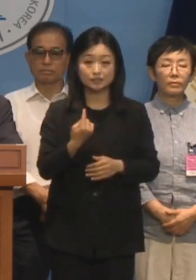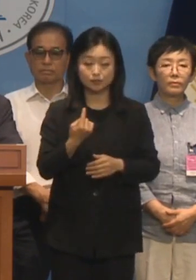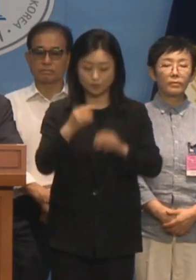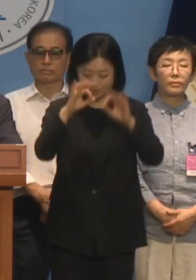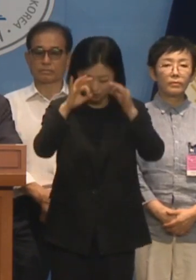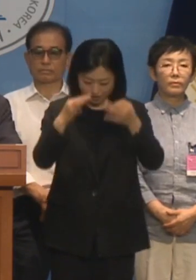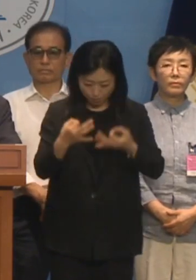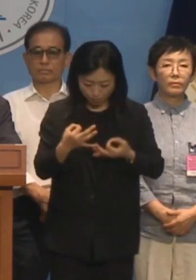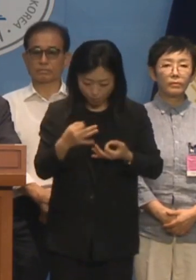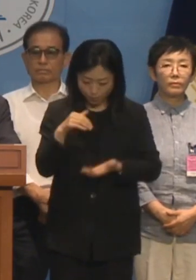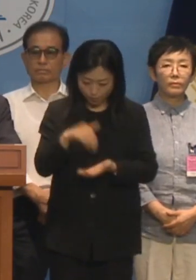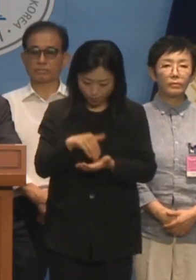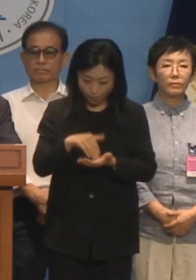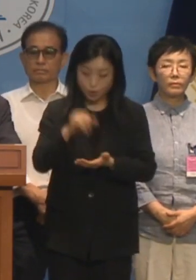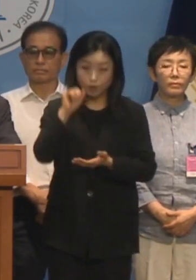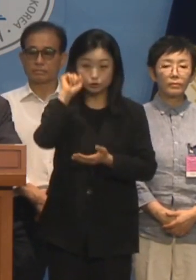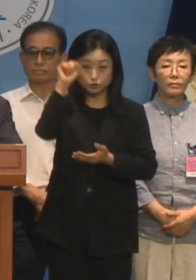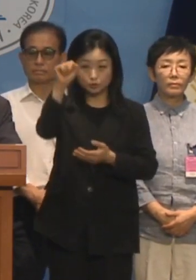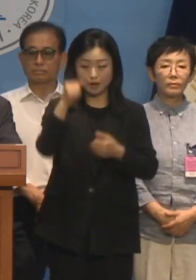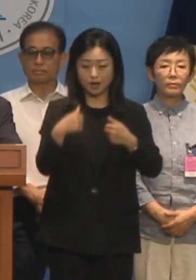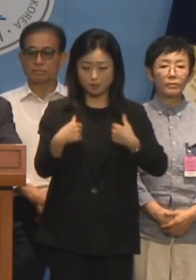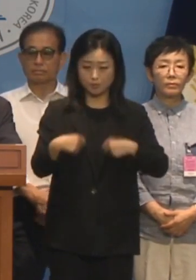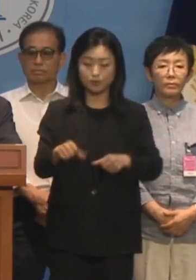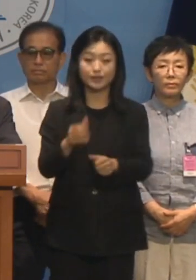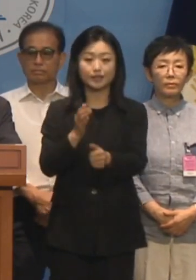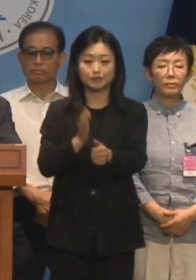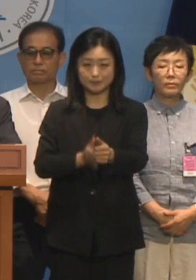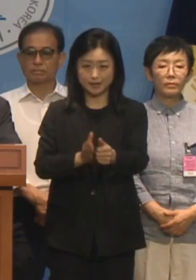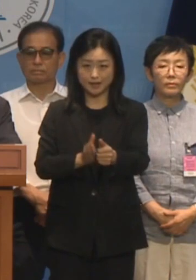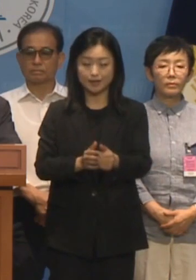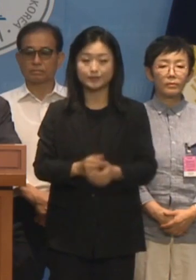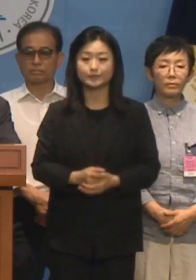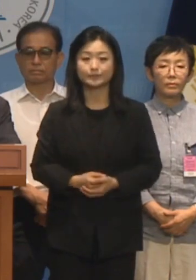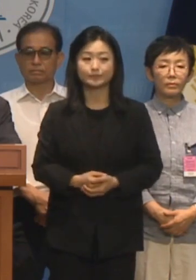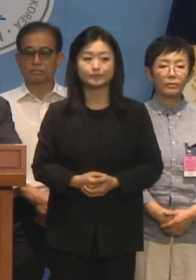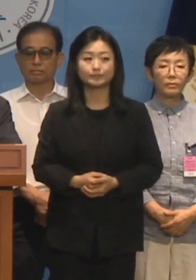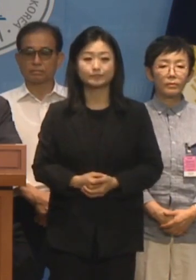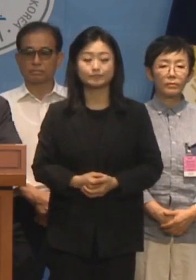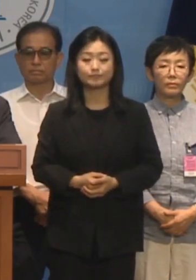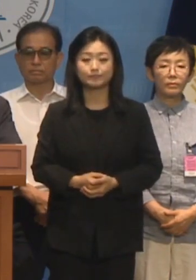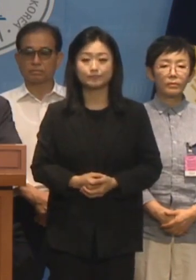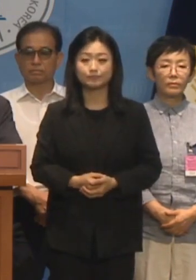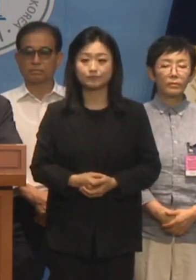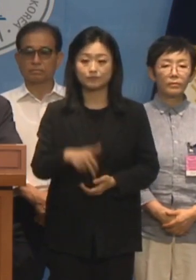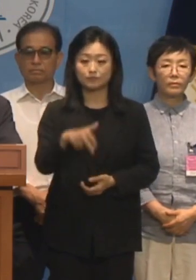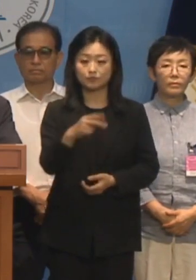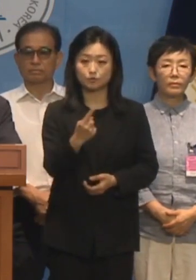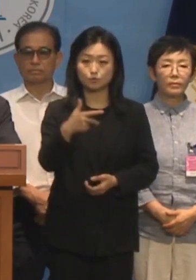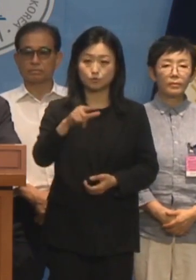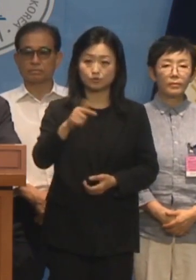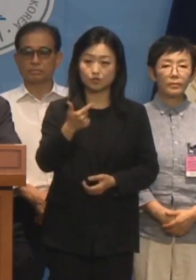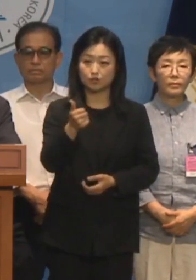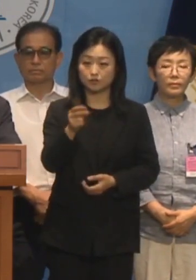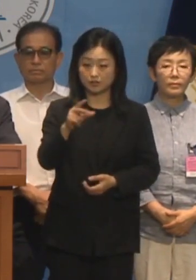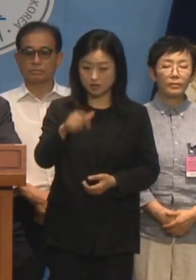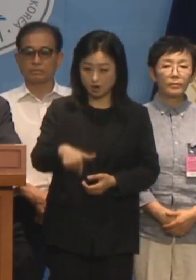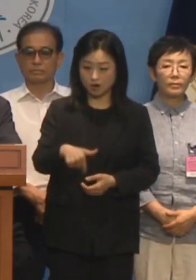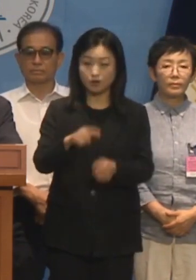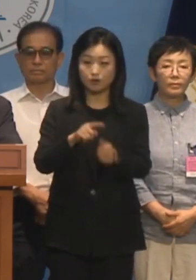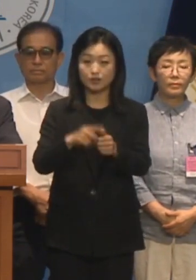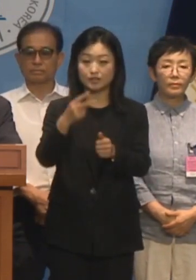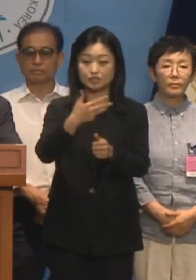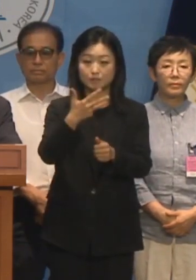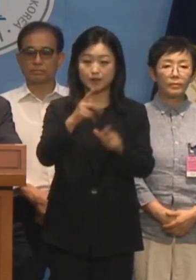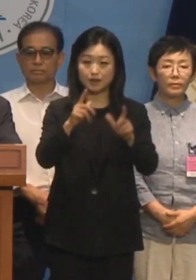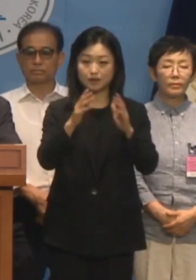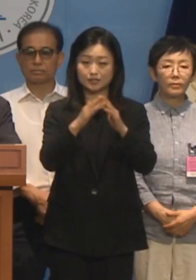성찰하고 출마 재고하기를 요청합니다. 조전혁 예비후보는 2008년 위장